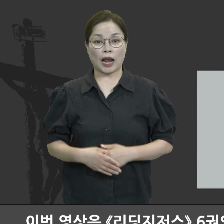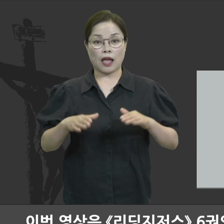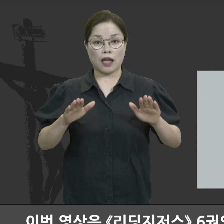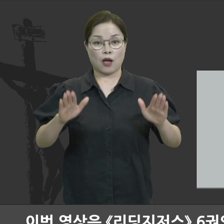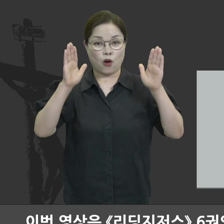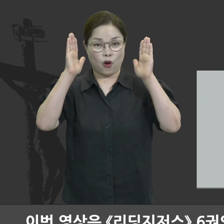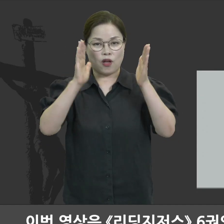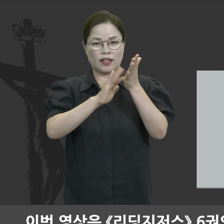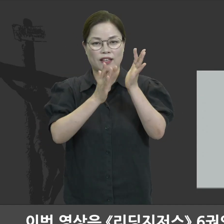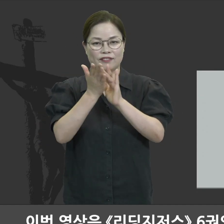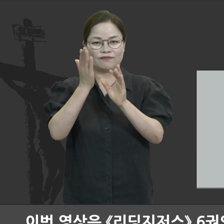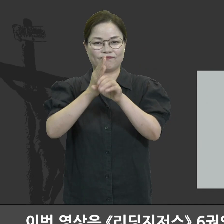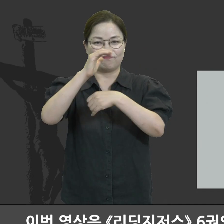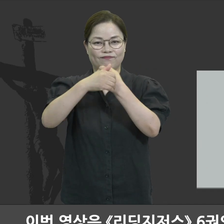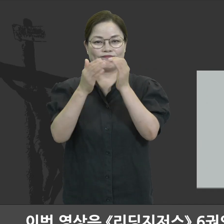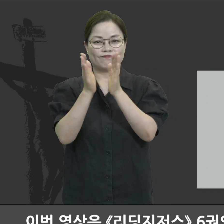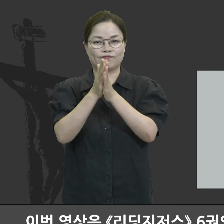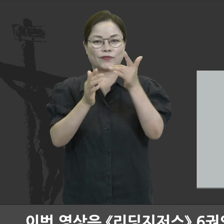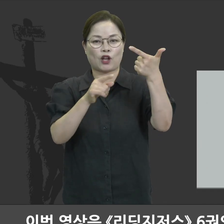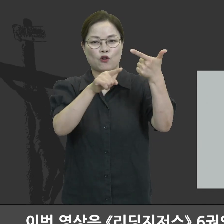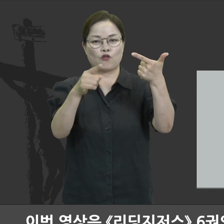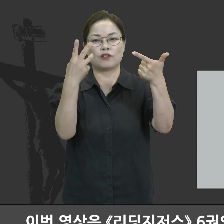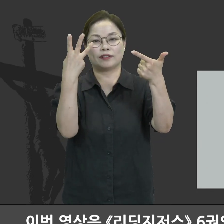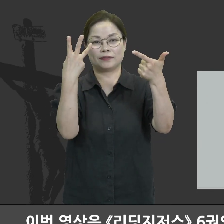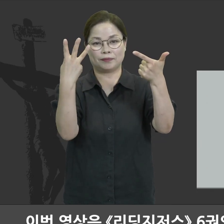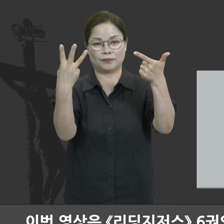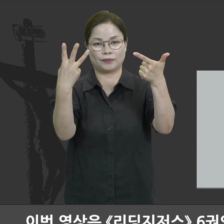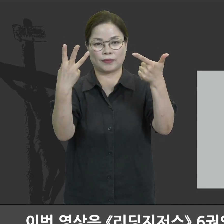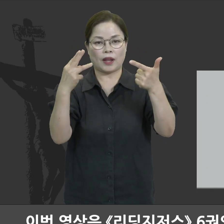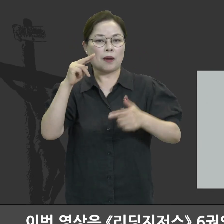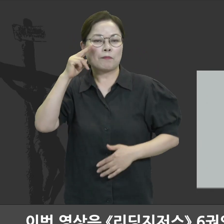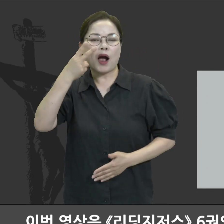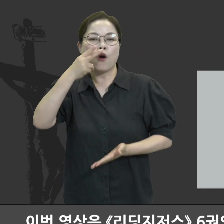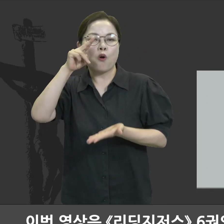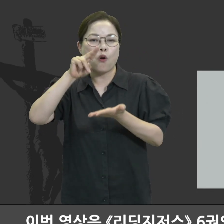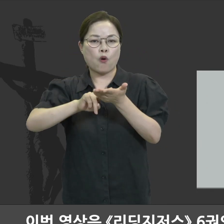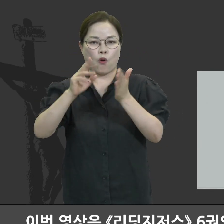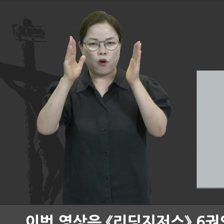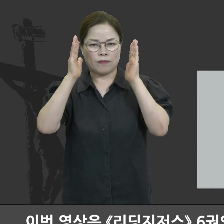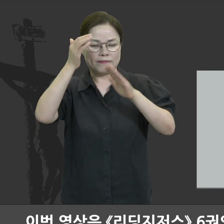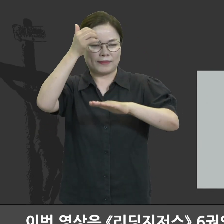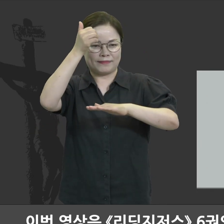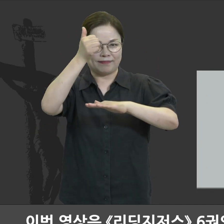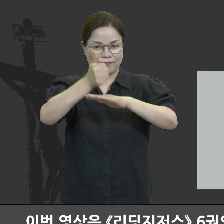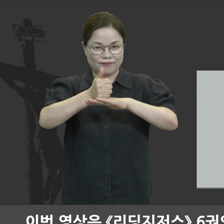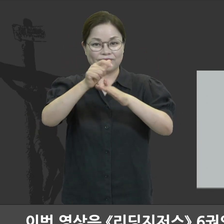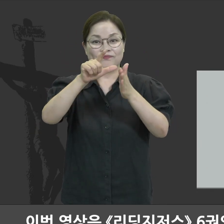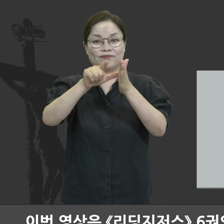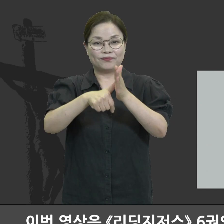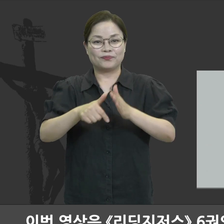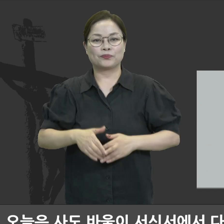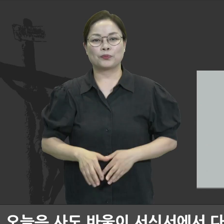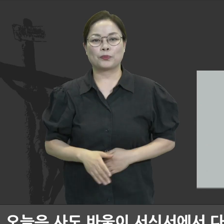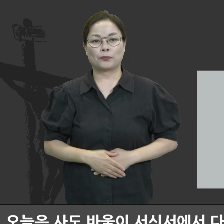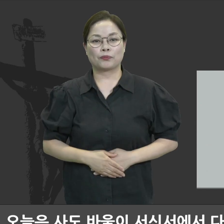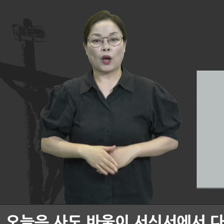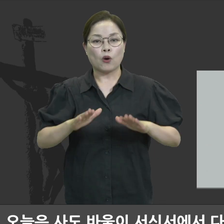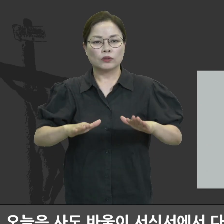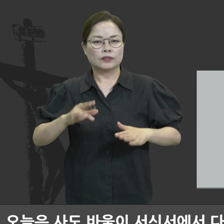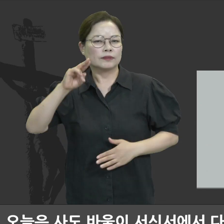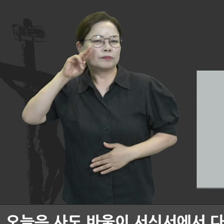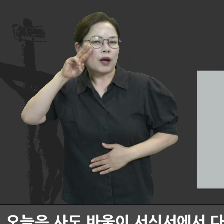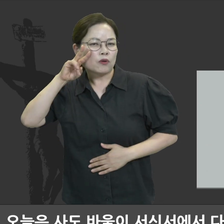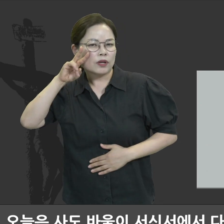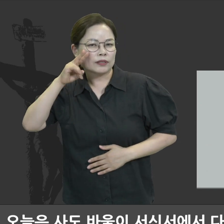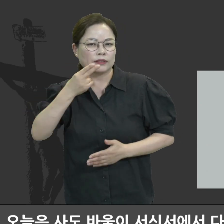이번 영상은 리딩 지저스 6권의 세 번째 수업으로 바울 서신을 공부하는 마지막 시간입니다. 오늘은